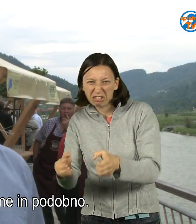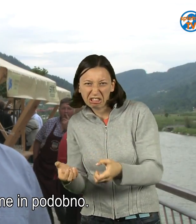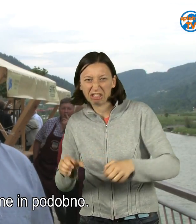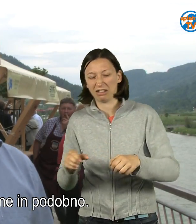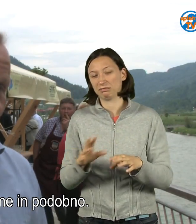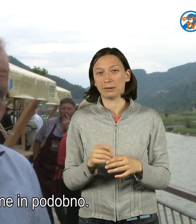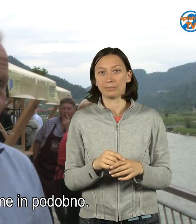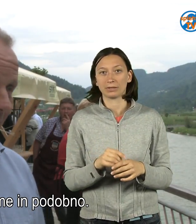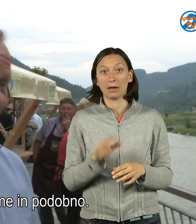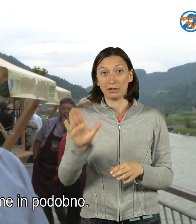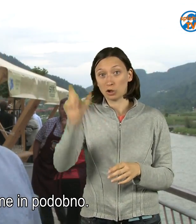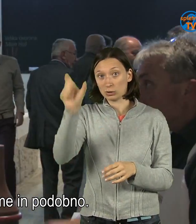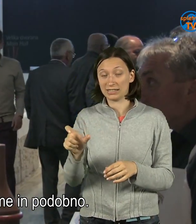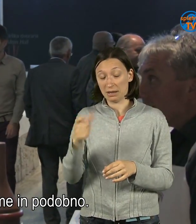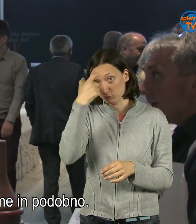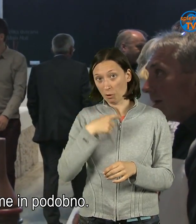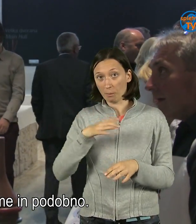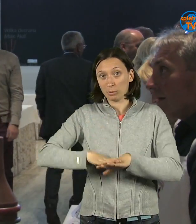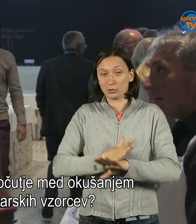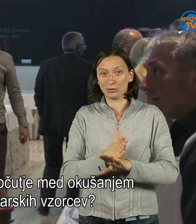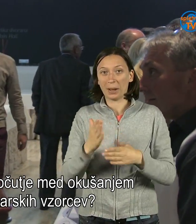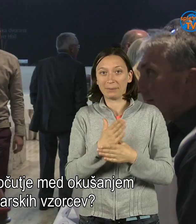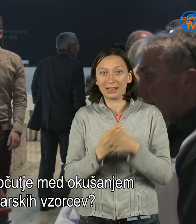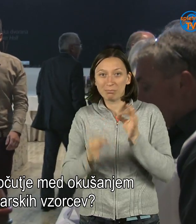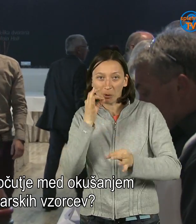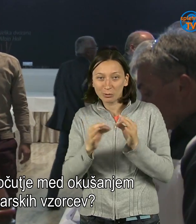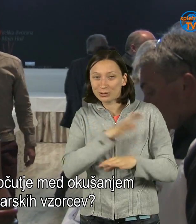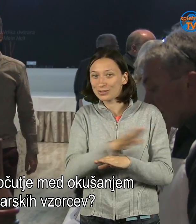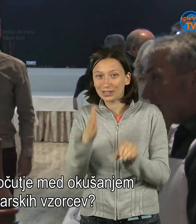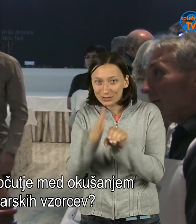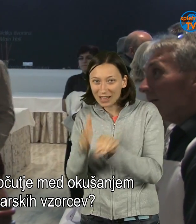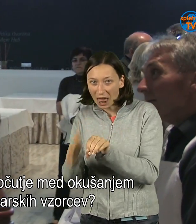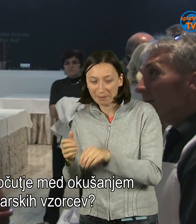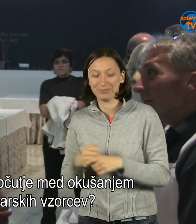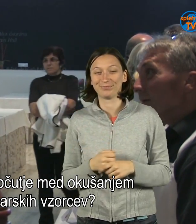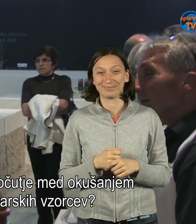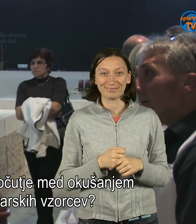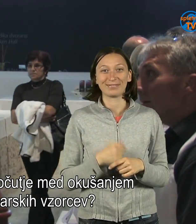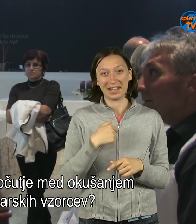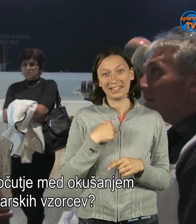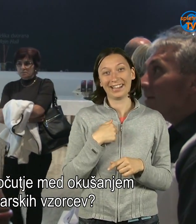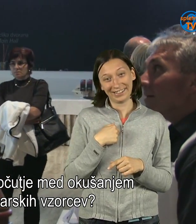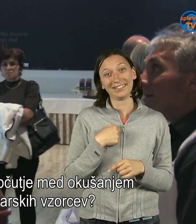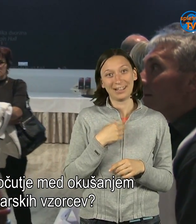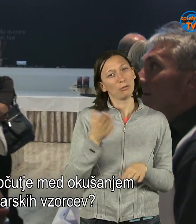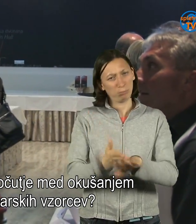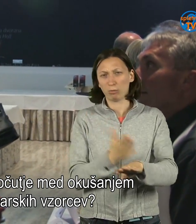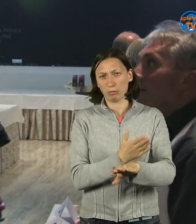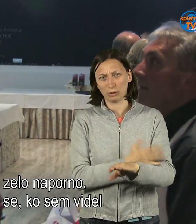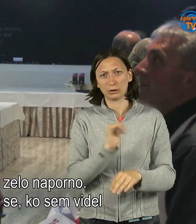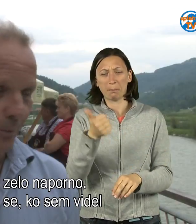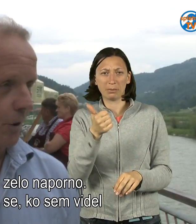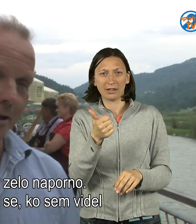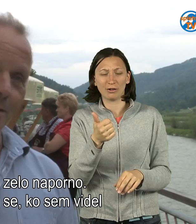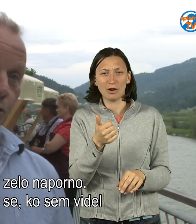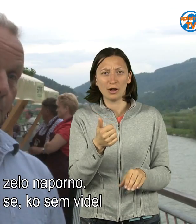to zvite. Ne? Pa vaše osebno počutje med pokušanjem vseh teh vzorcev? Ja,